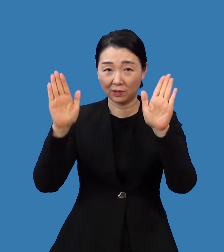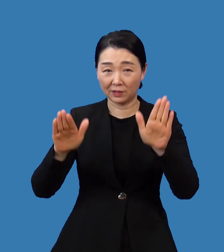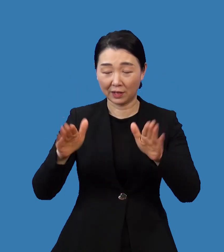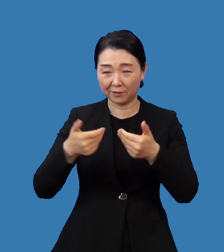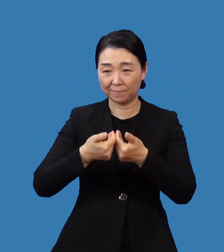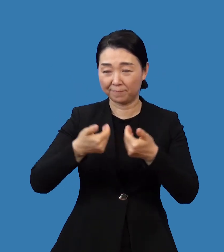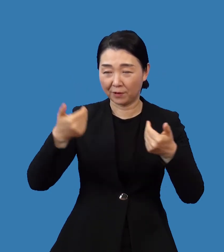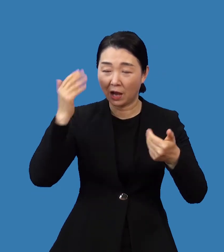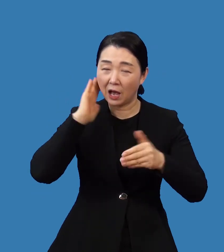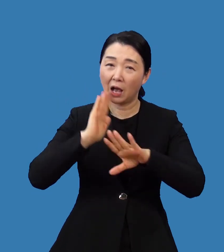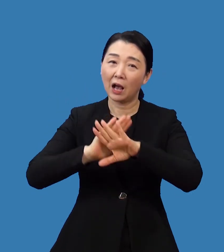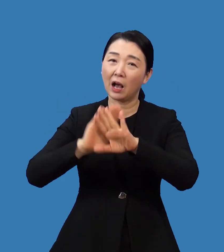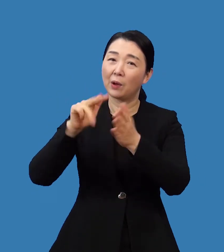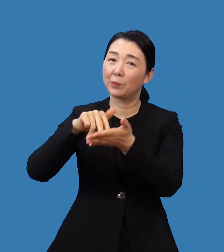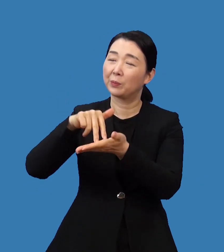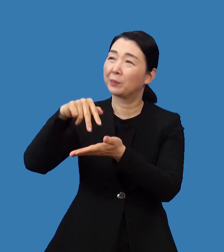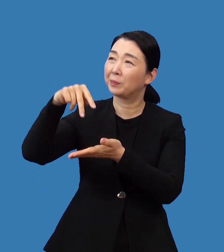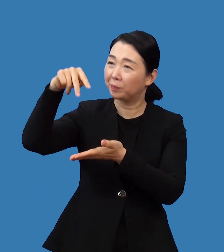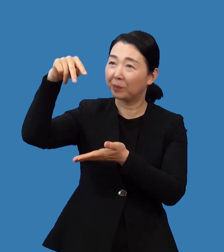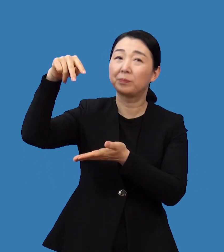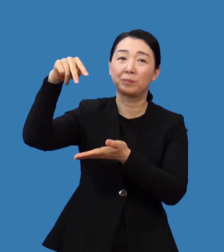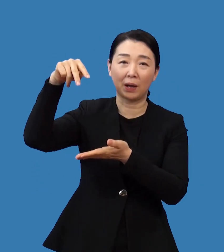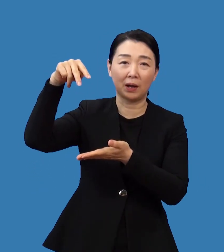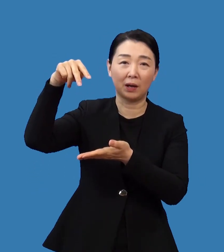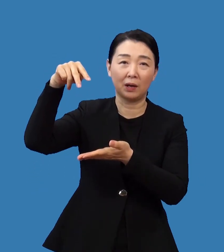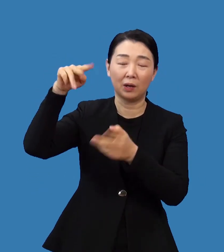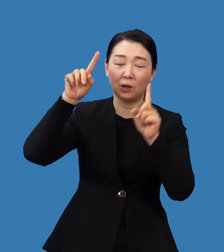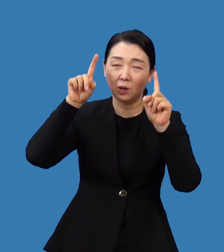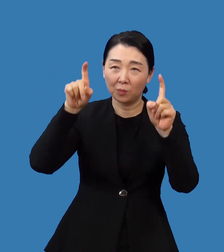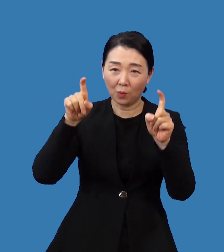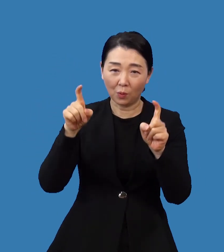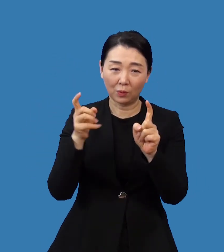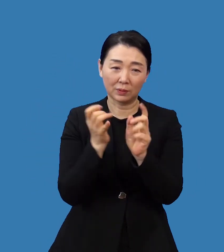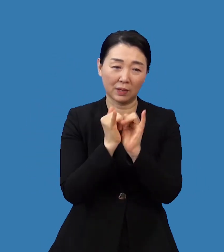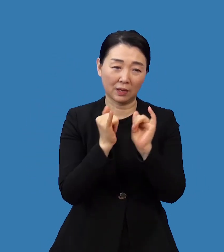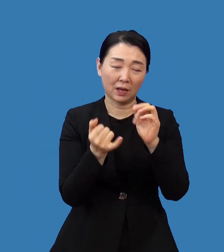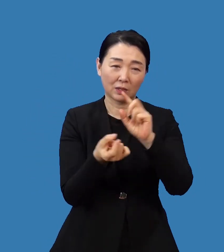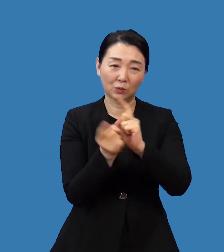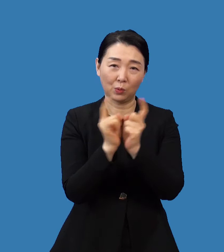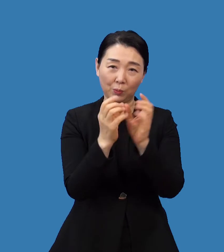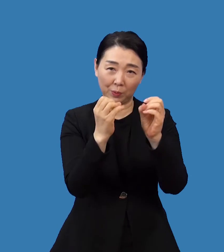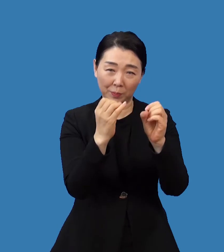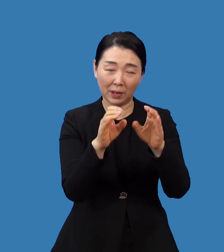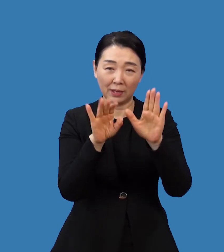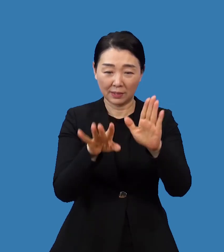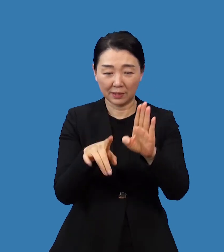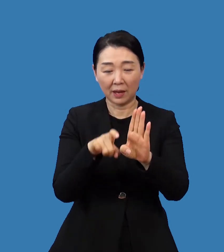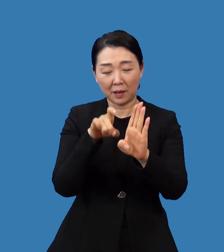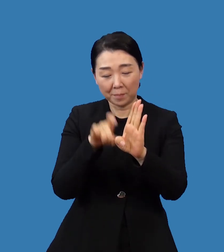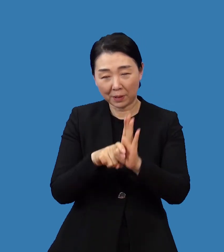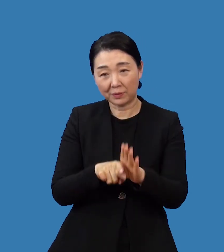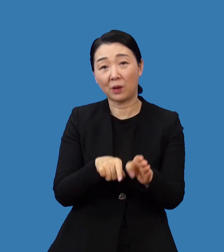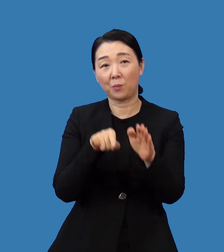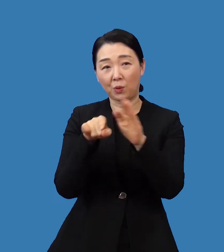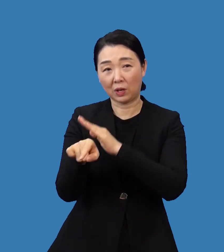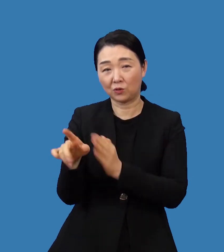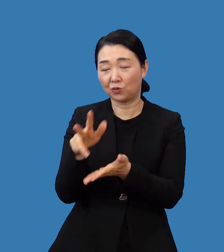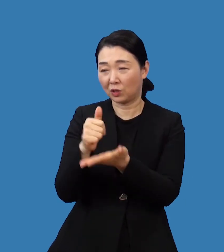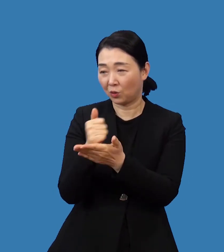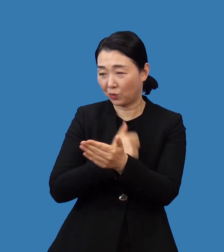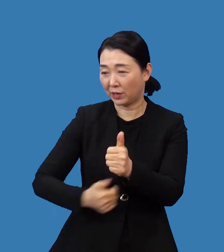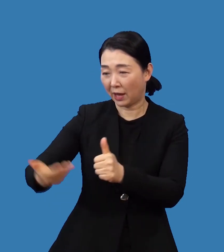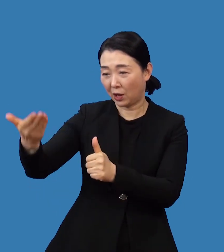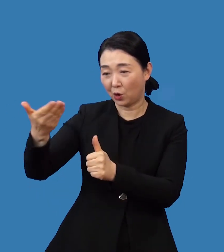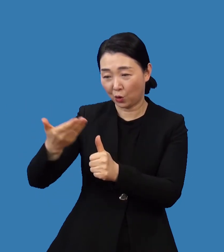떠나 하늘로 올라가니 목자가 서로 말하되 이제 베들레헴으로 가서 주께서 우리에게 알리신